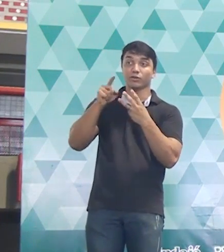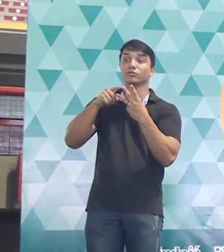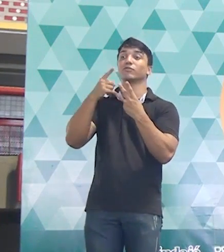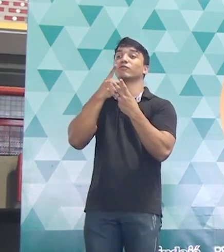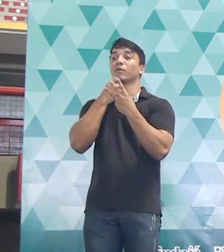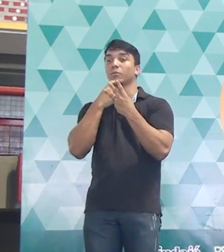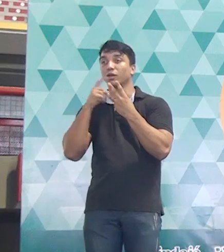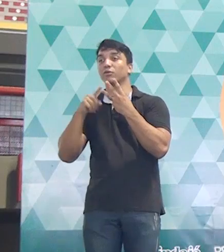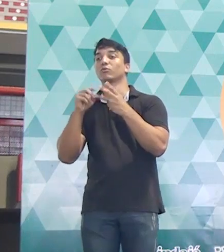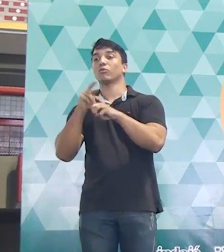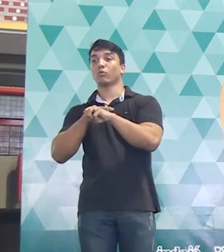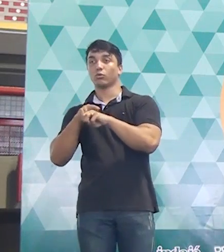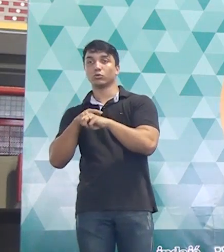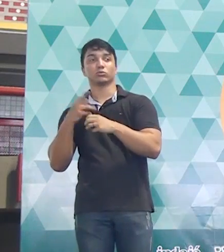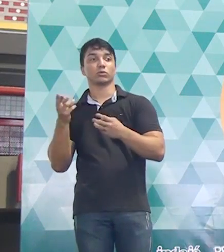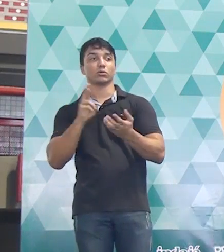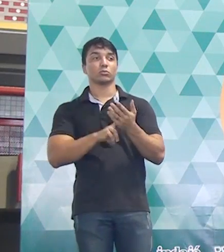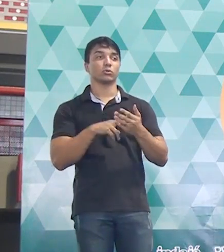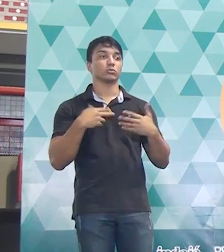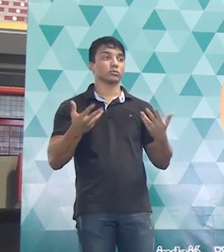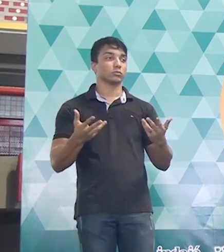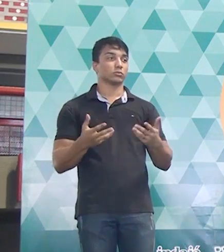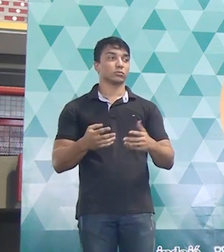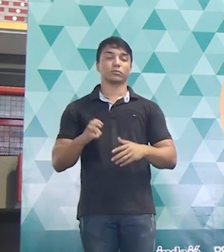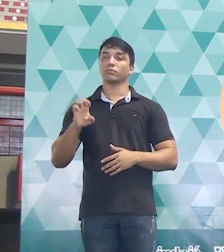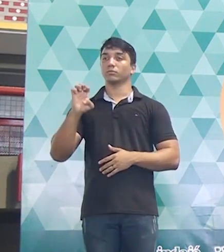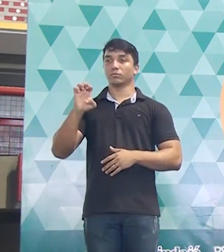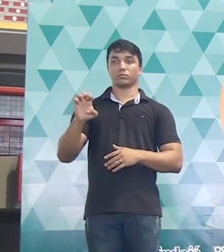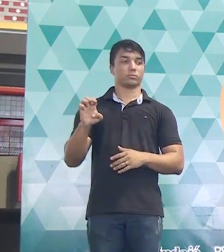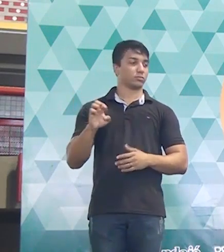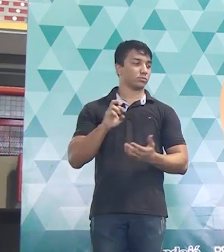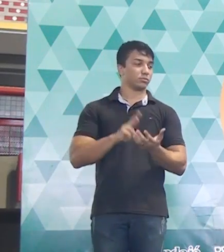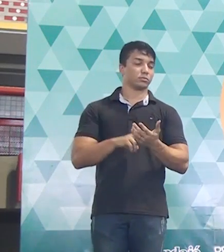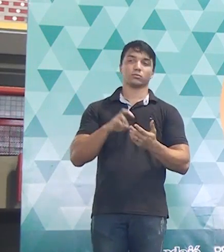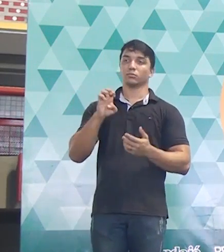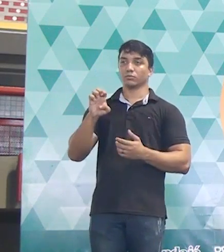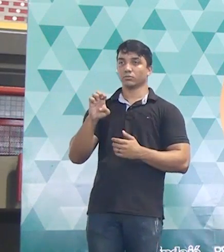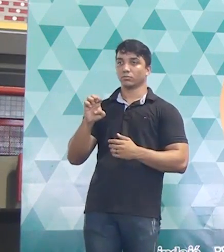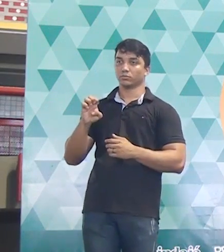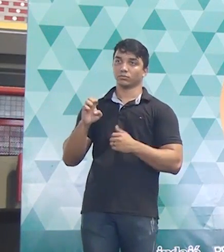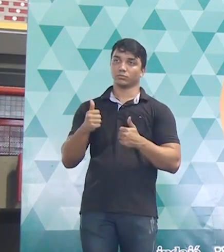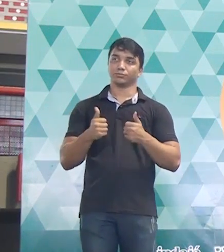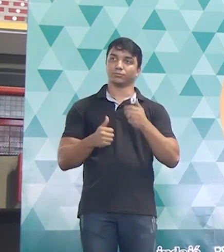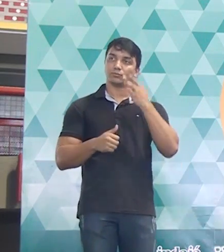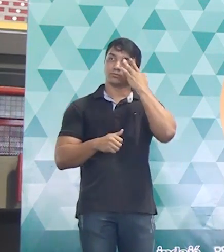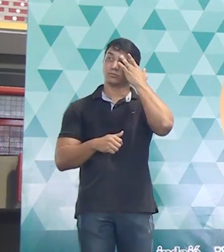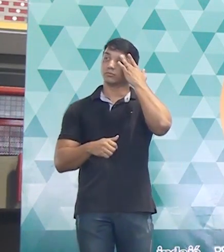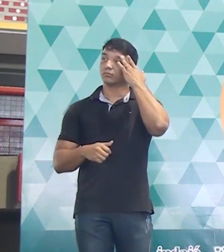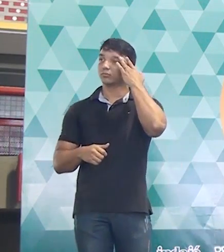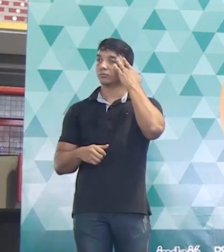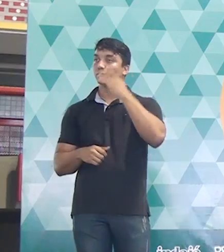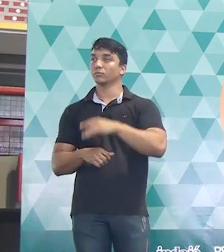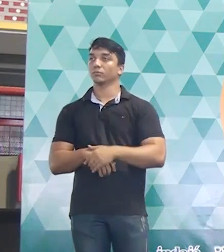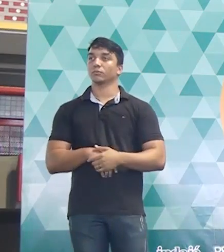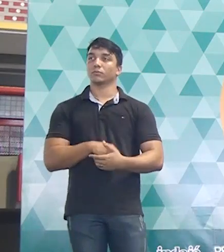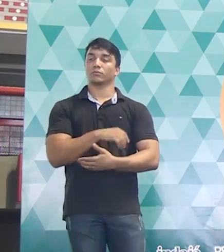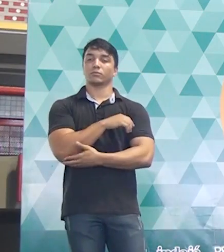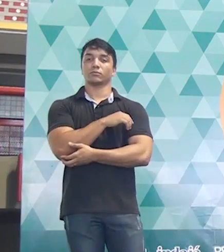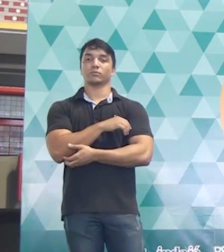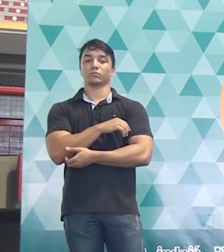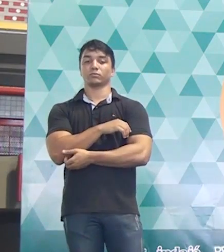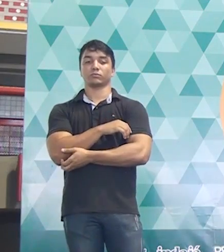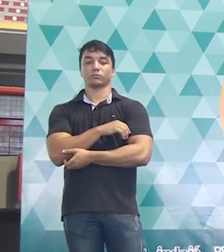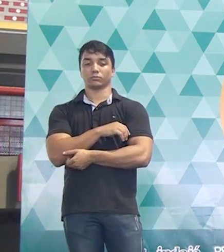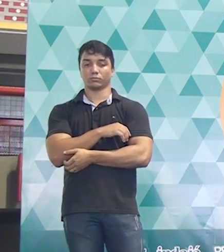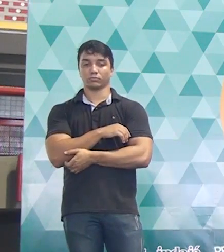e roxo. Qual é a opção? Letra E marca a resposta correta para essa questão.